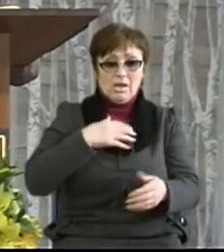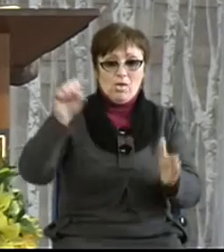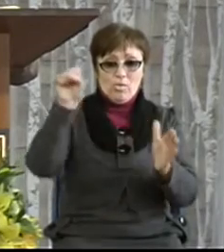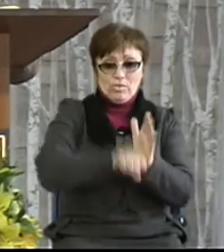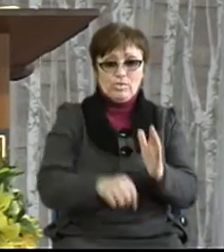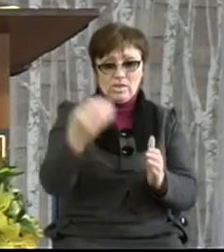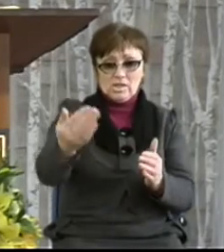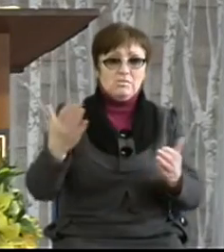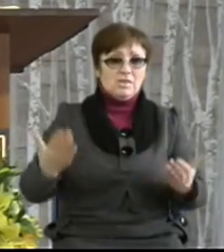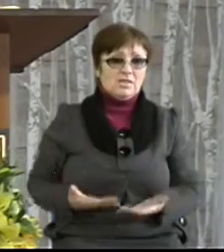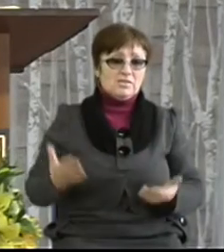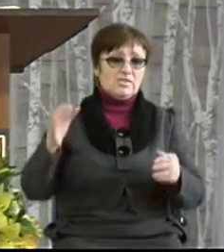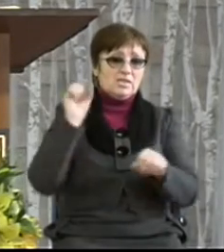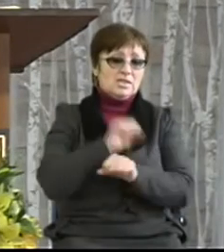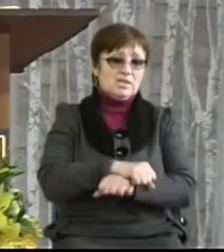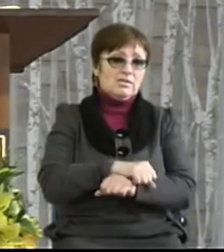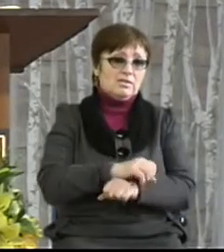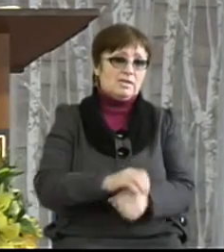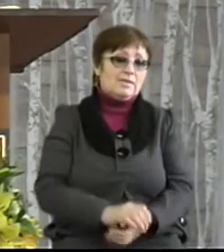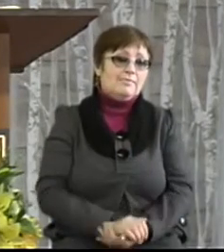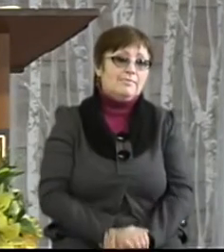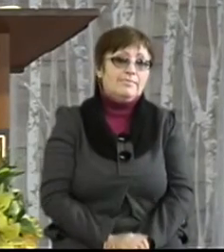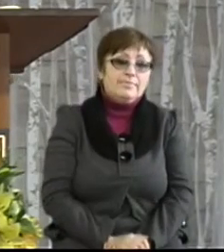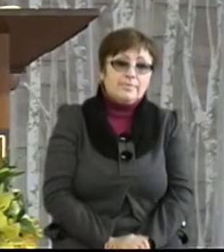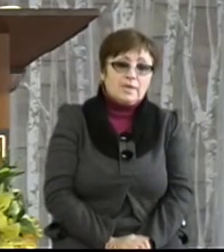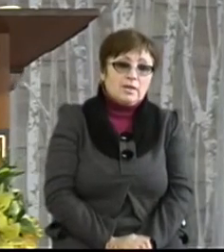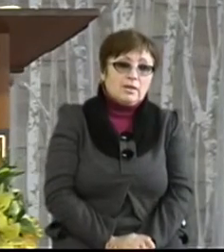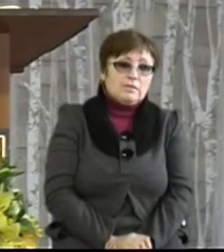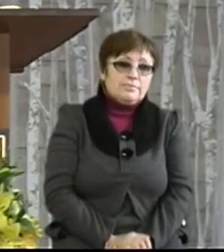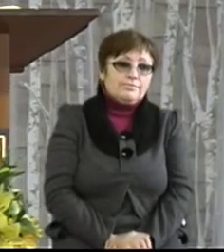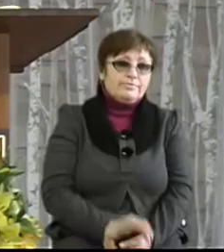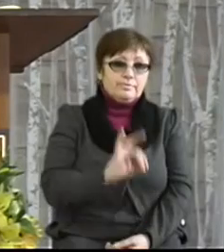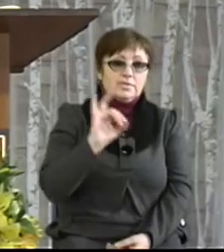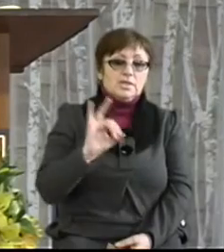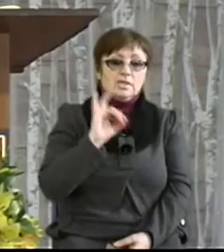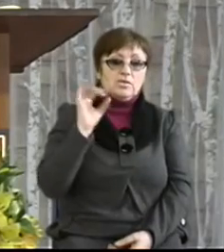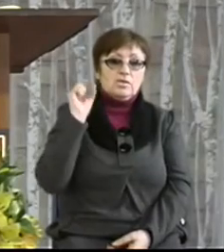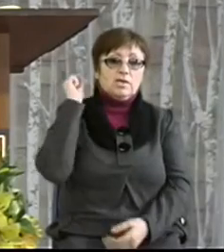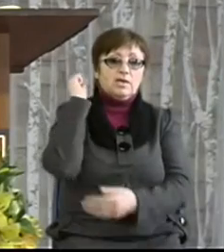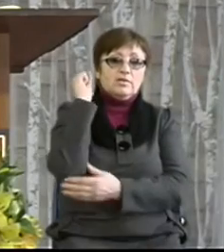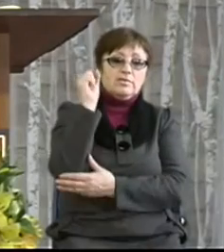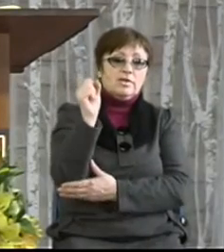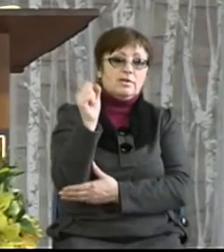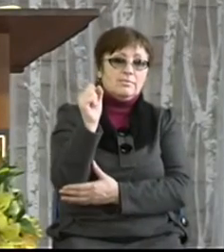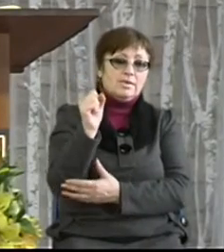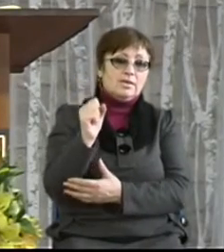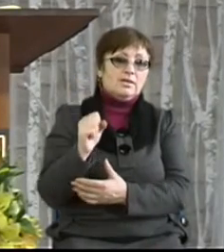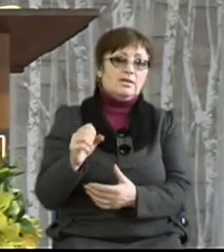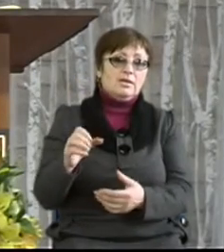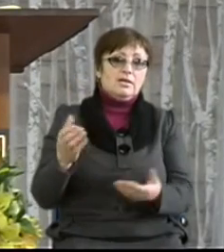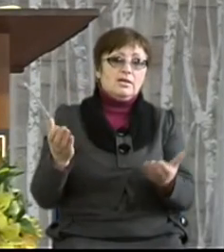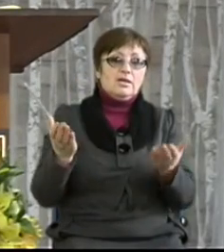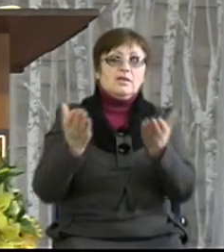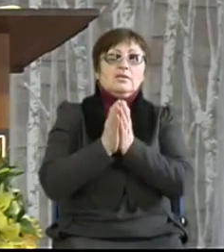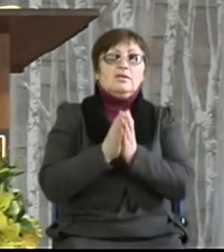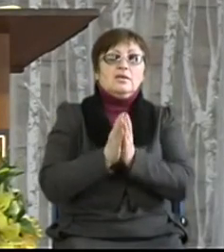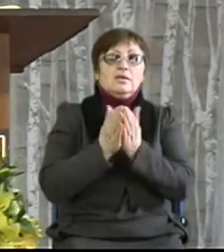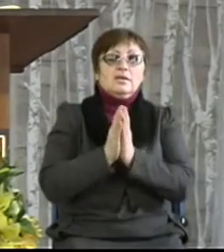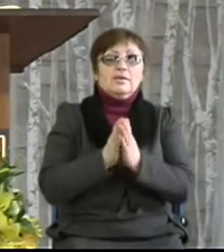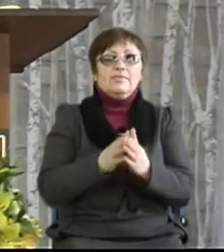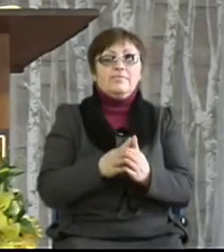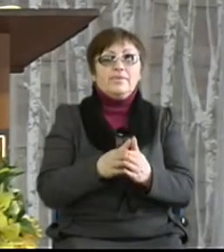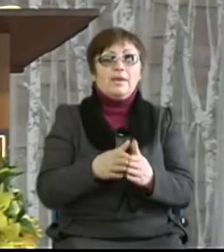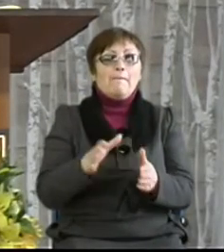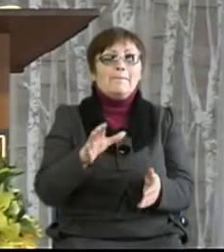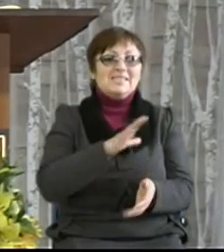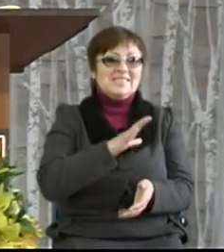в живых». До этого места. История Авраама, она располагается в книге Бытия 12 главы,